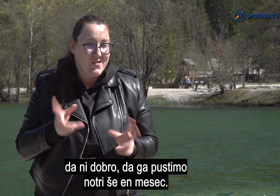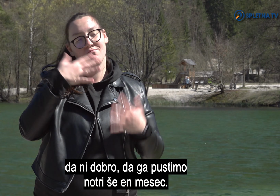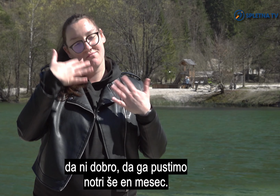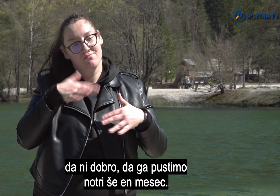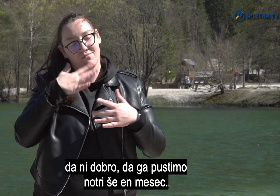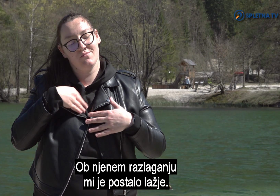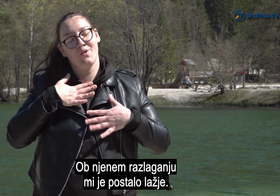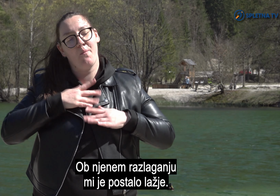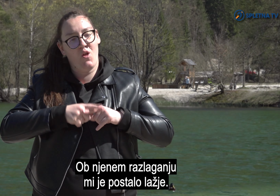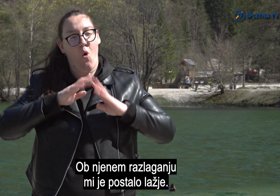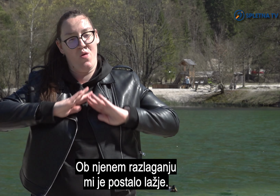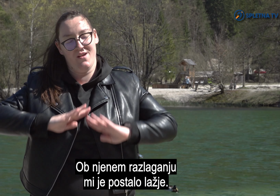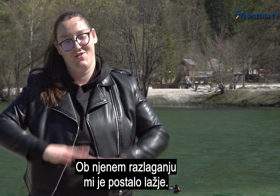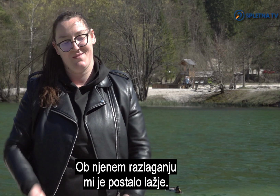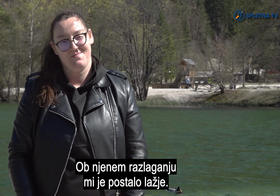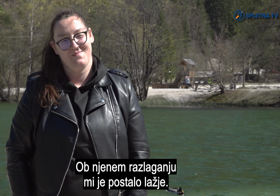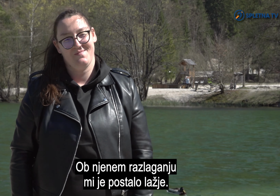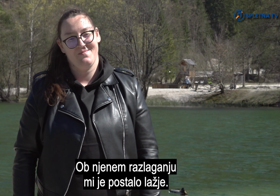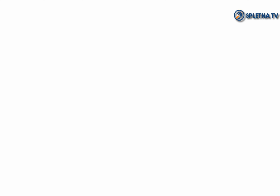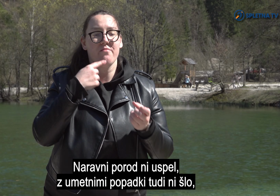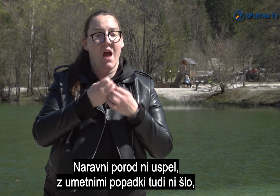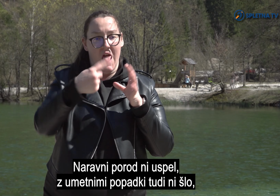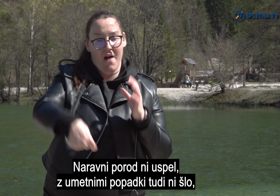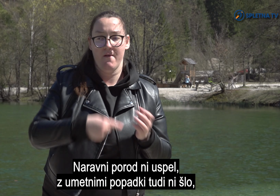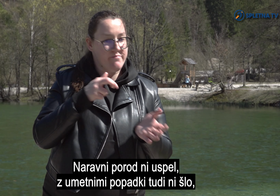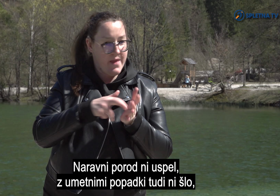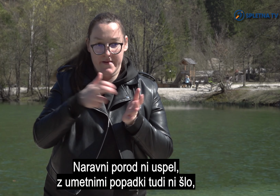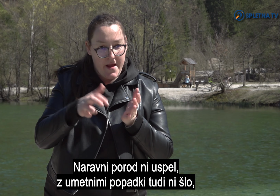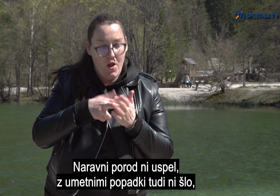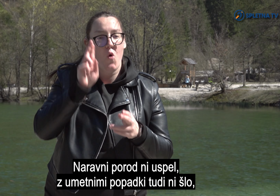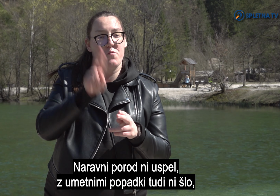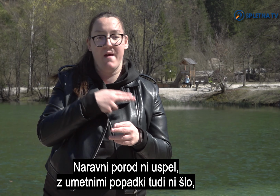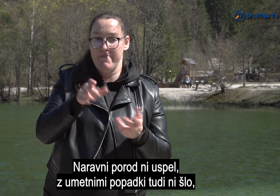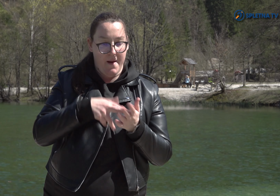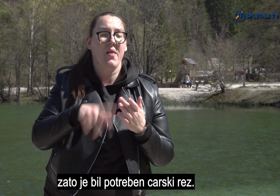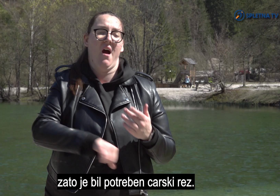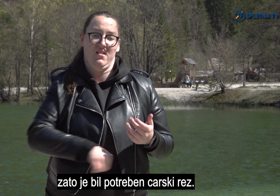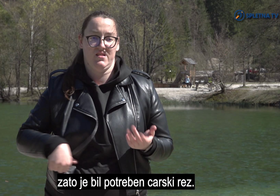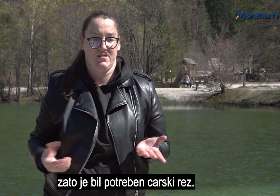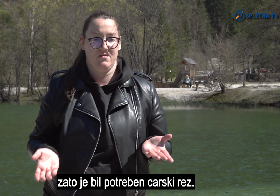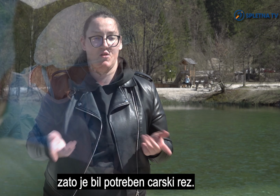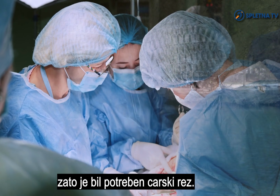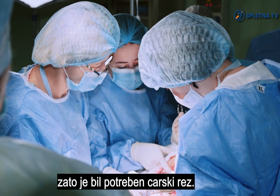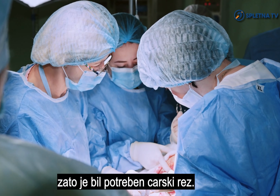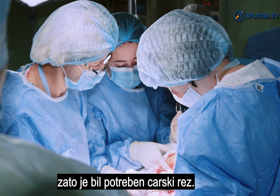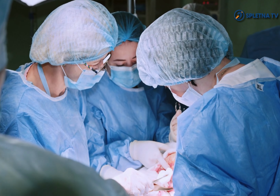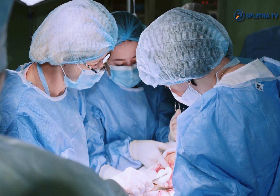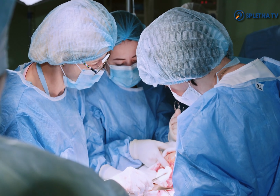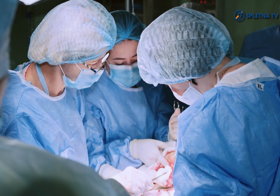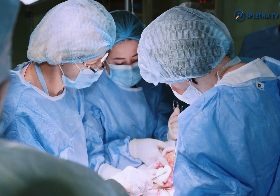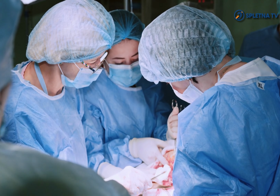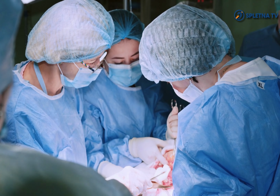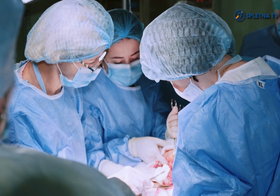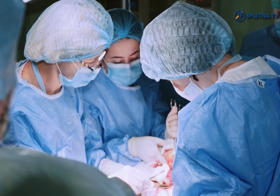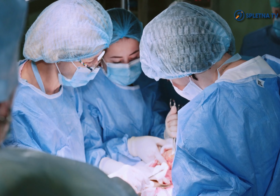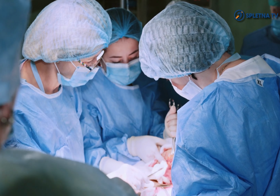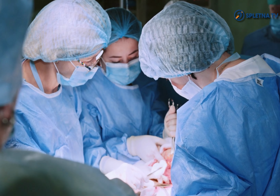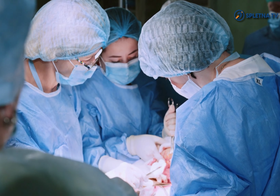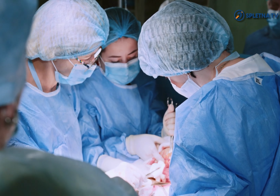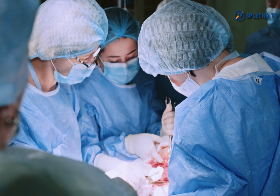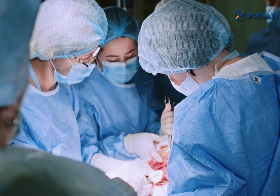da ga pustimo notri še 1 mesec. Ob njenem razlaganju mi je postalo lažje. Potem mi ni bilo več hudo. Naravni porod ni